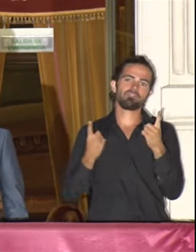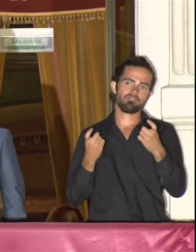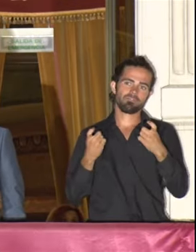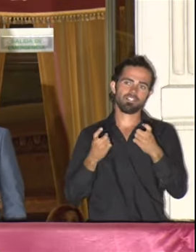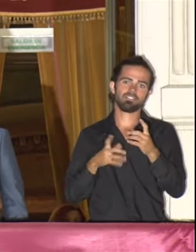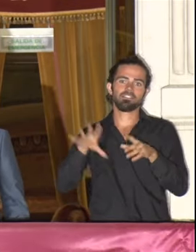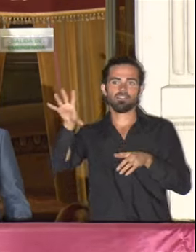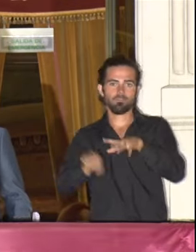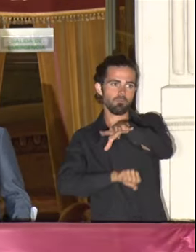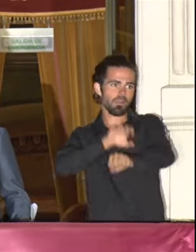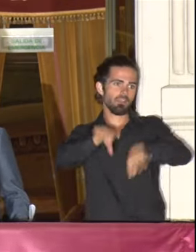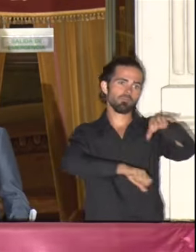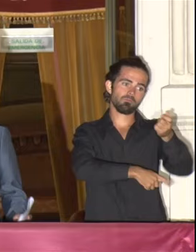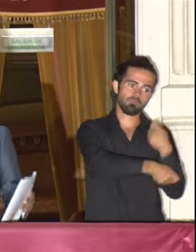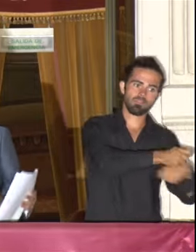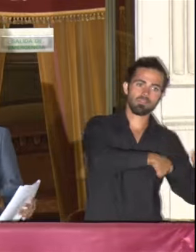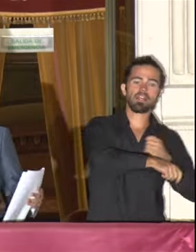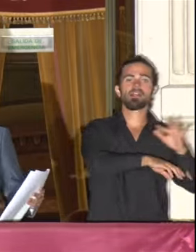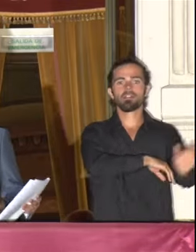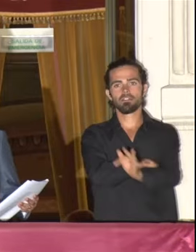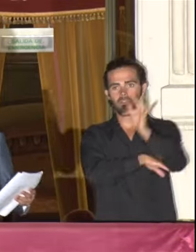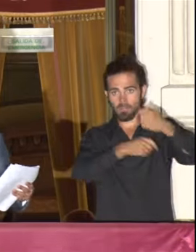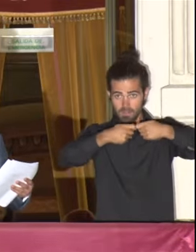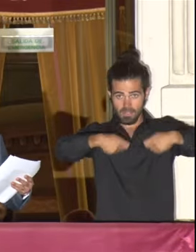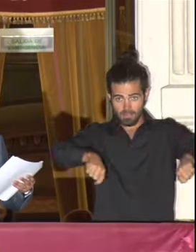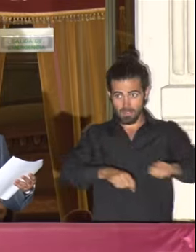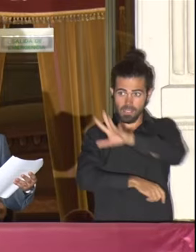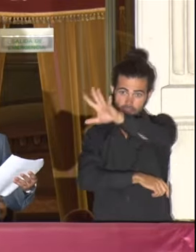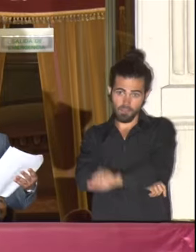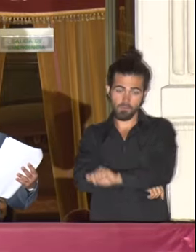una navajita para regalárselas a mis hijos, lo típico de nuestra feria.